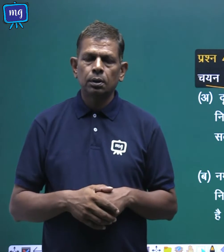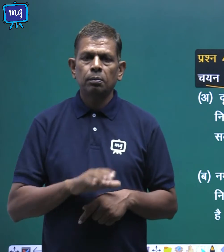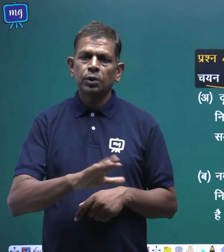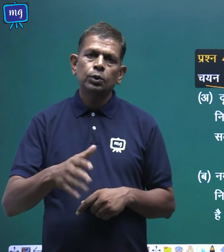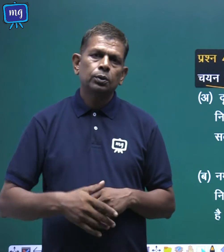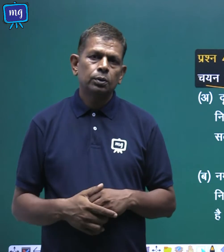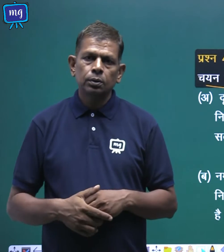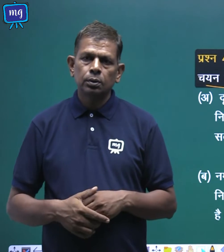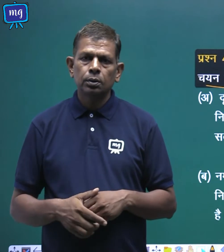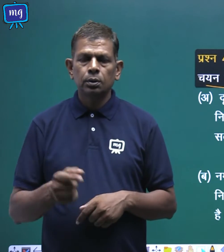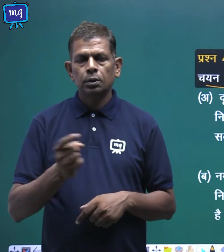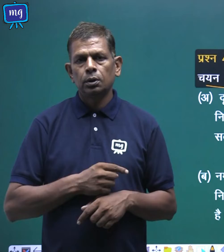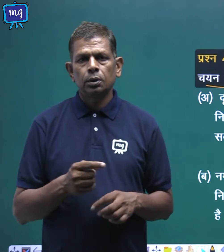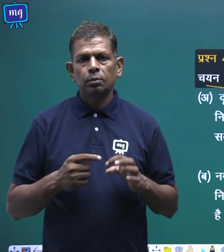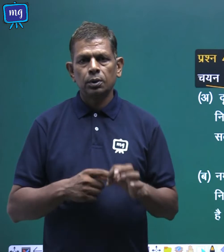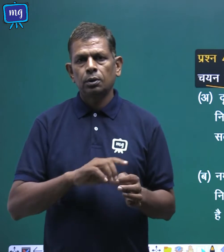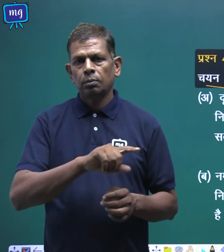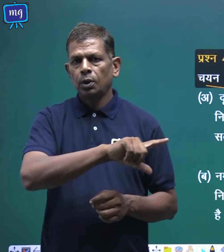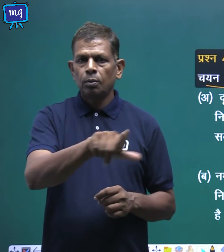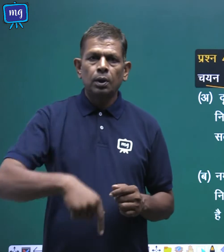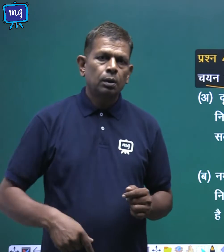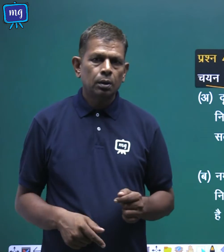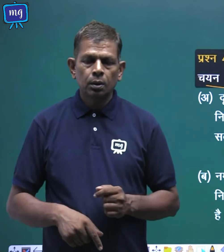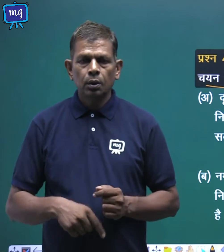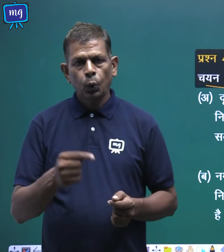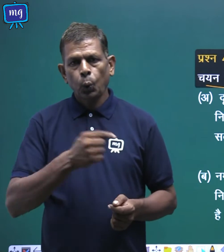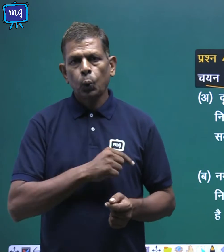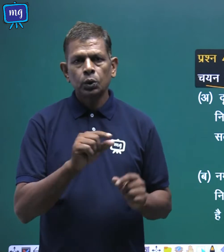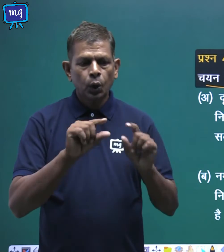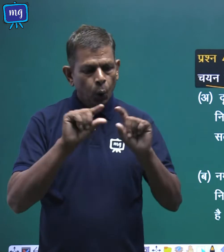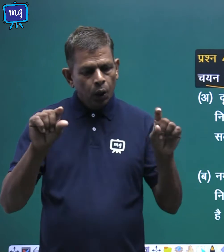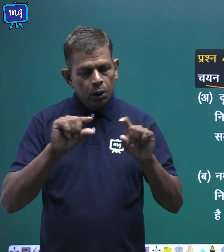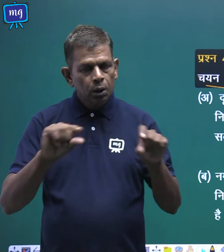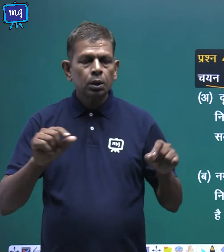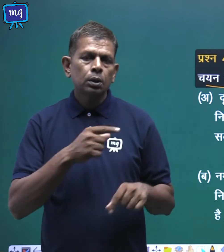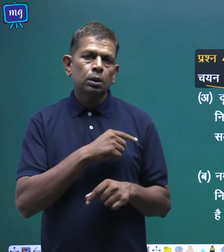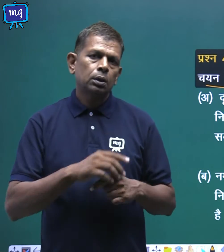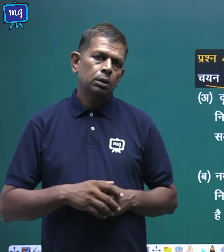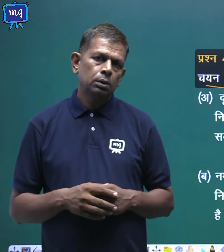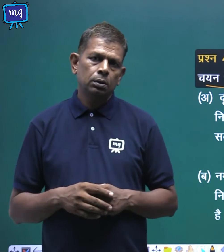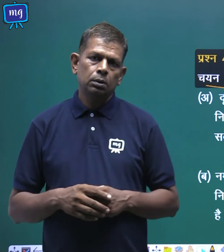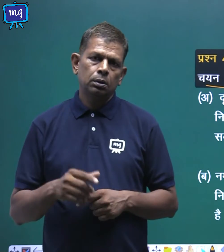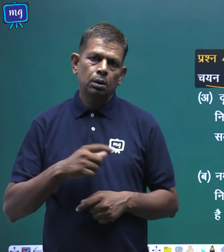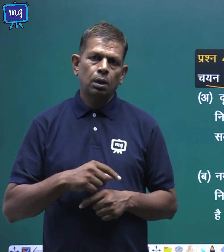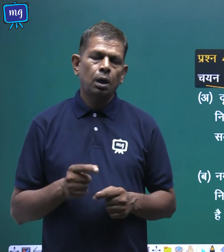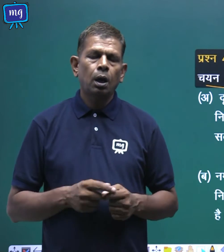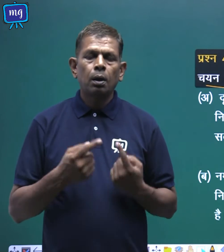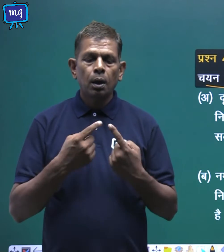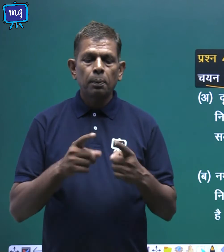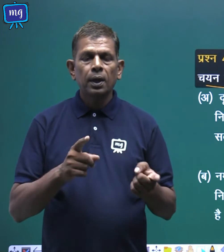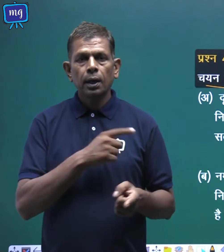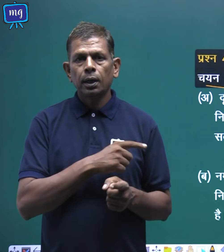बच्चों, इस प्रश्न में आपको कुछ कथन दिए गए हैं। यदि ये सही